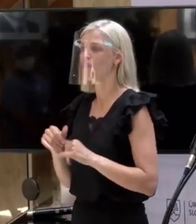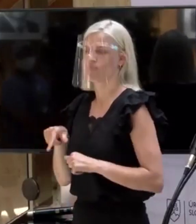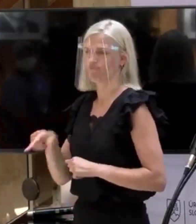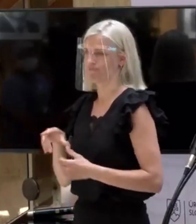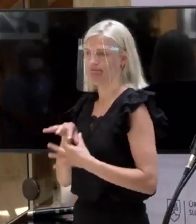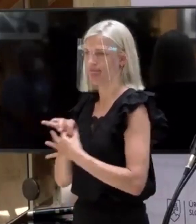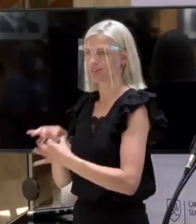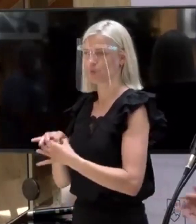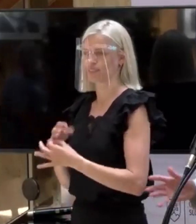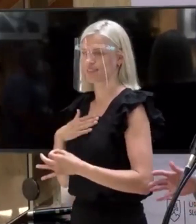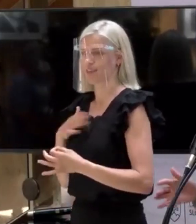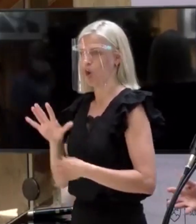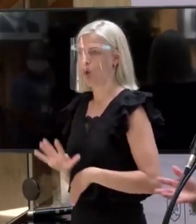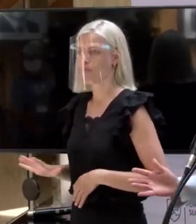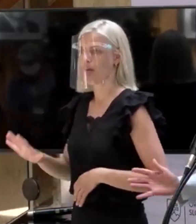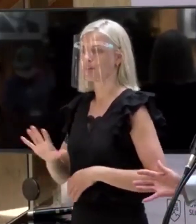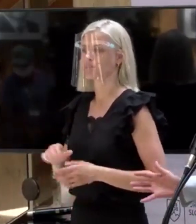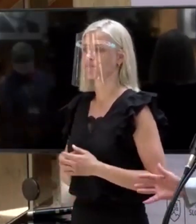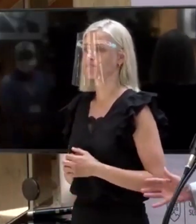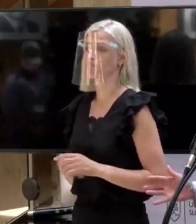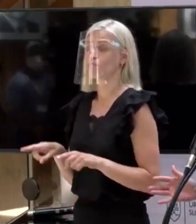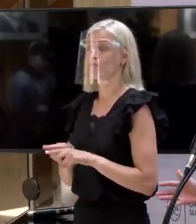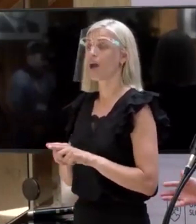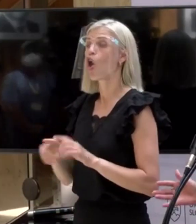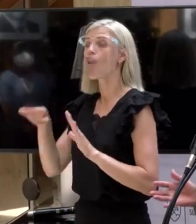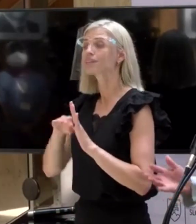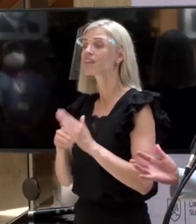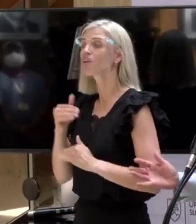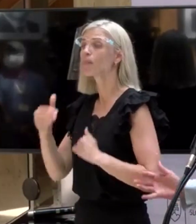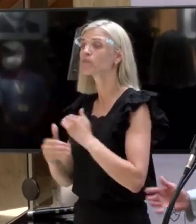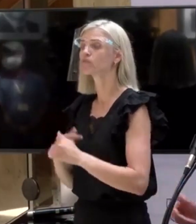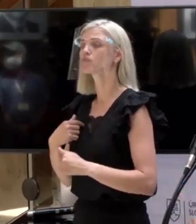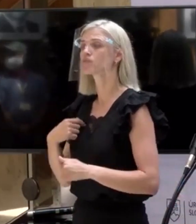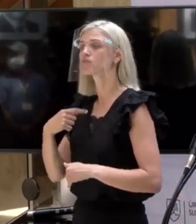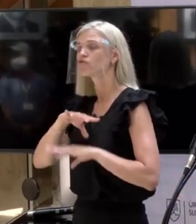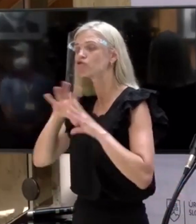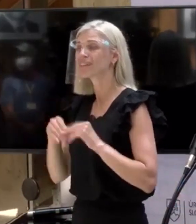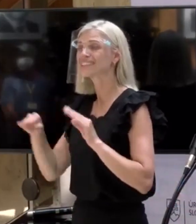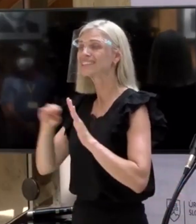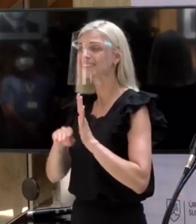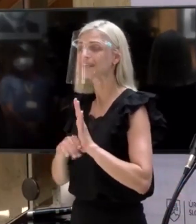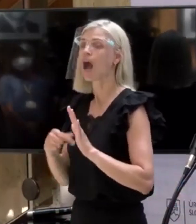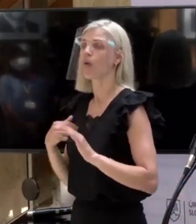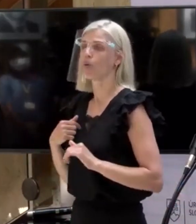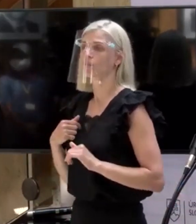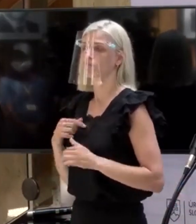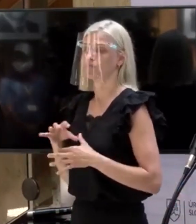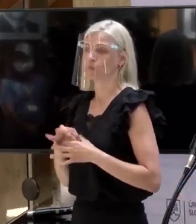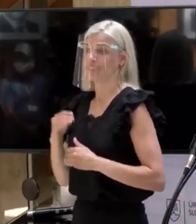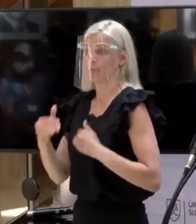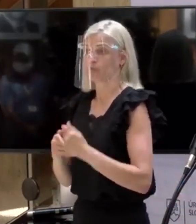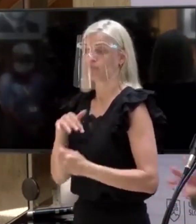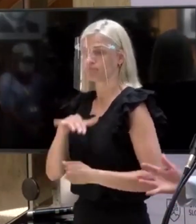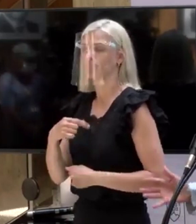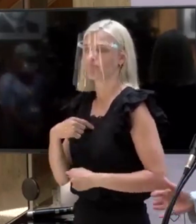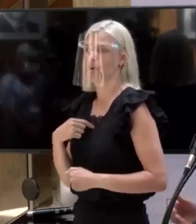spravodlivosti. Aj v rámci legislatívneho procesu sa samozrejme vyjadrujeme, dá sa povedať, k všetkým zákonom, ktoré v tom legislatívnom procese sú.